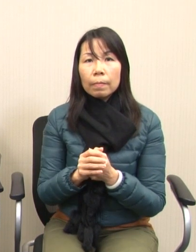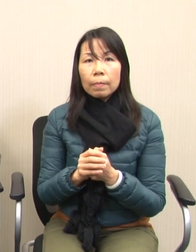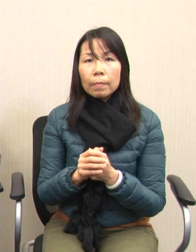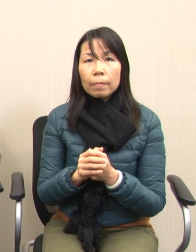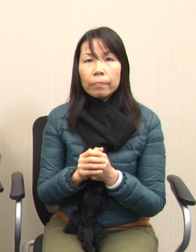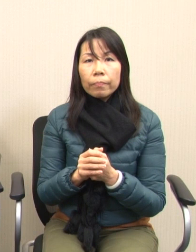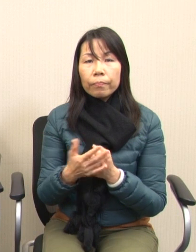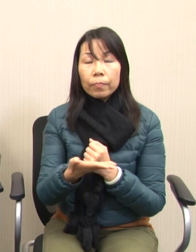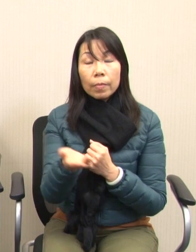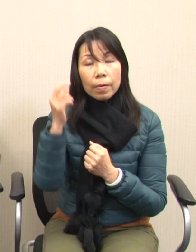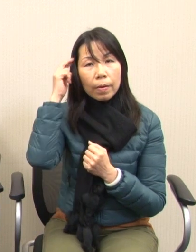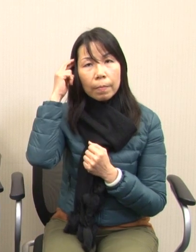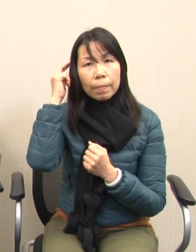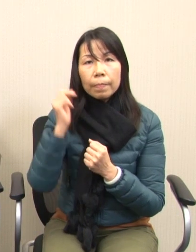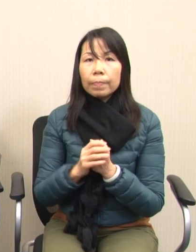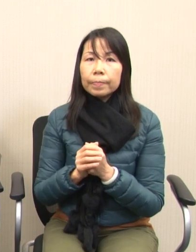大家諗一諗，